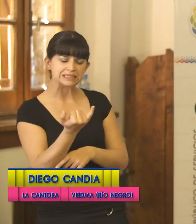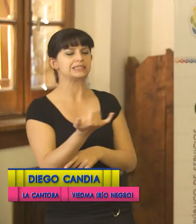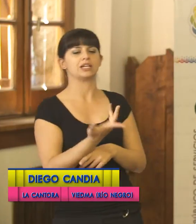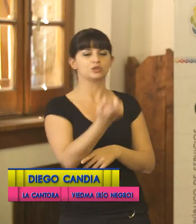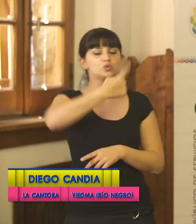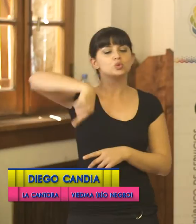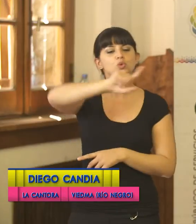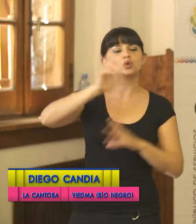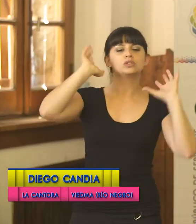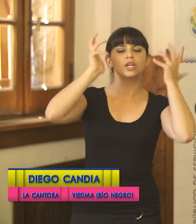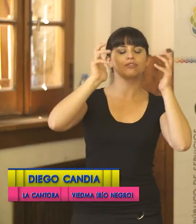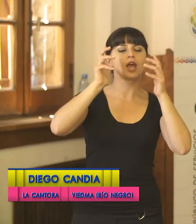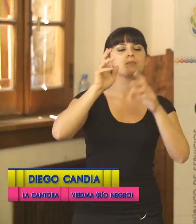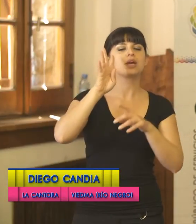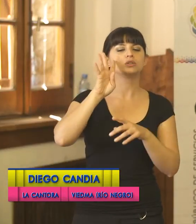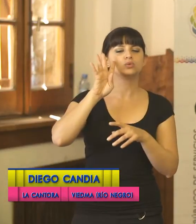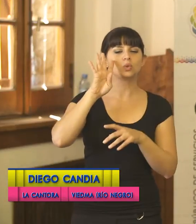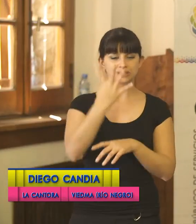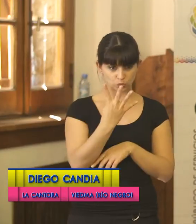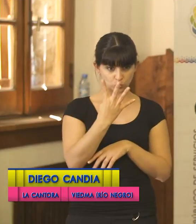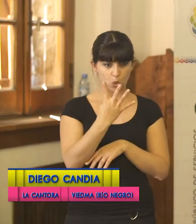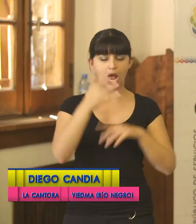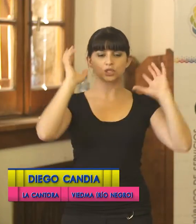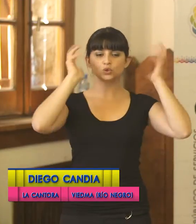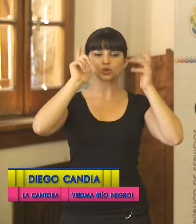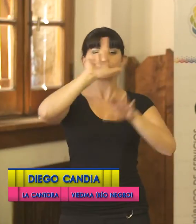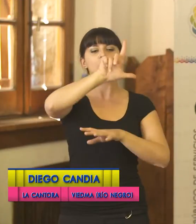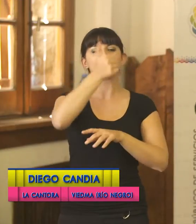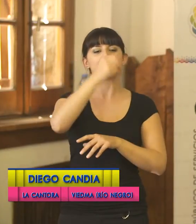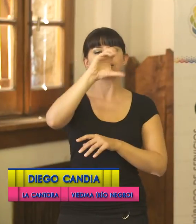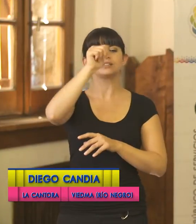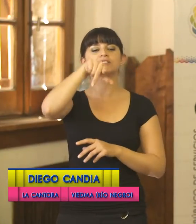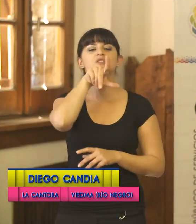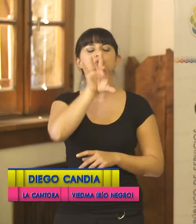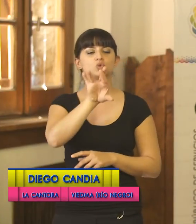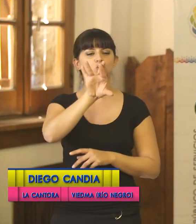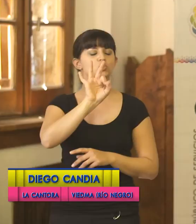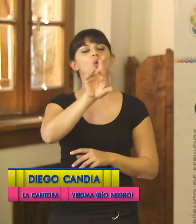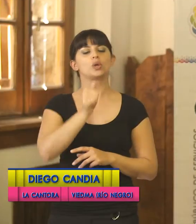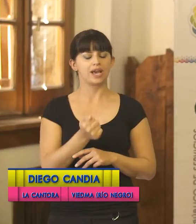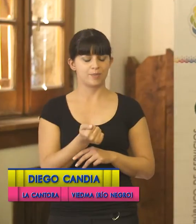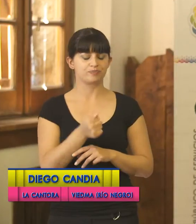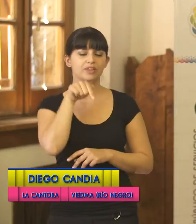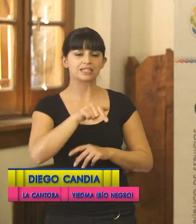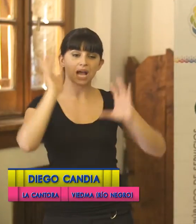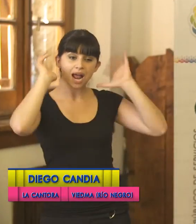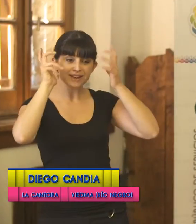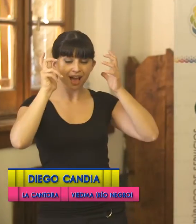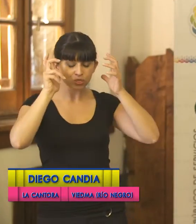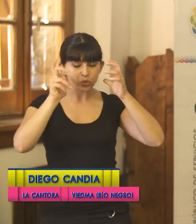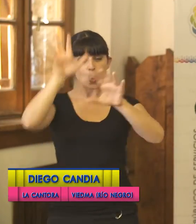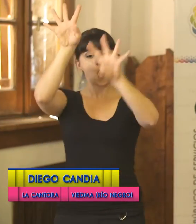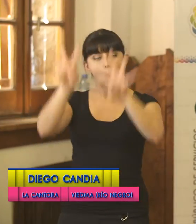radio la cantora en las cárceles de la pobreza la cárcel y el terrorismo de estado que hay hoy en la república